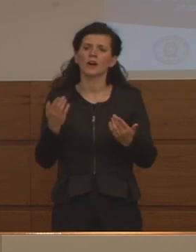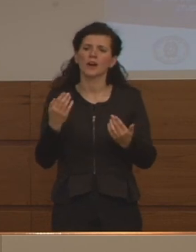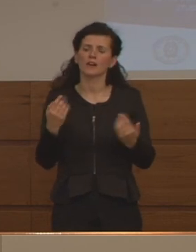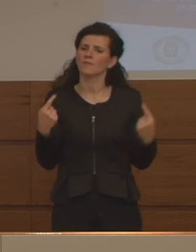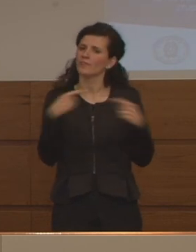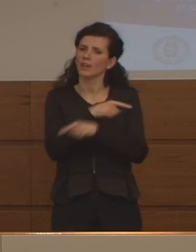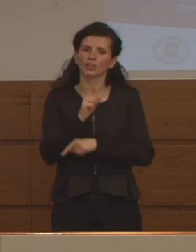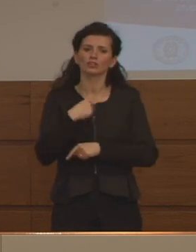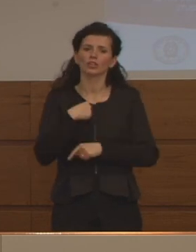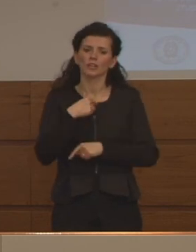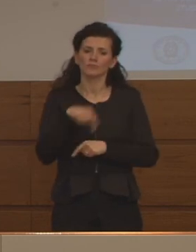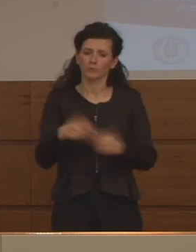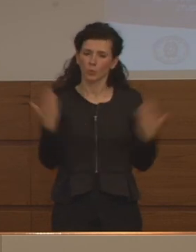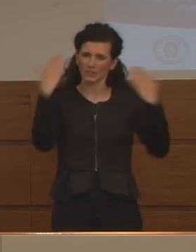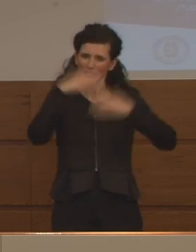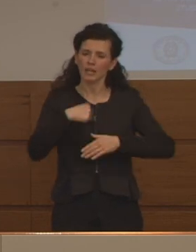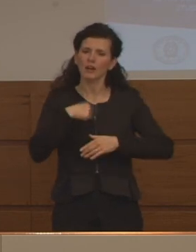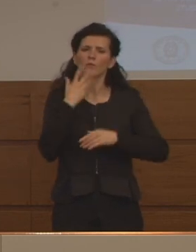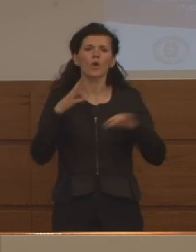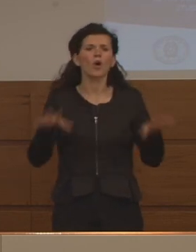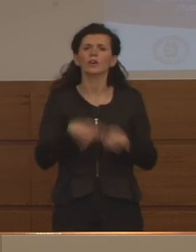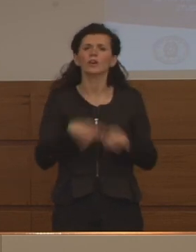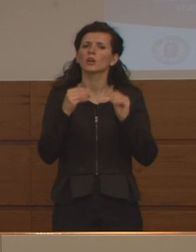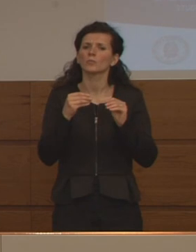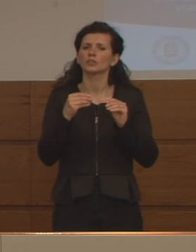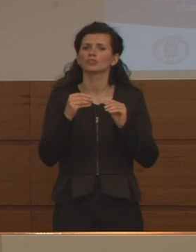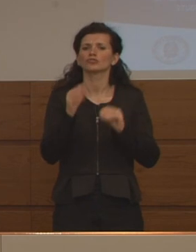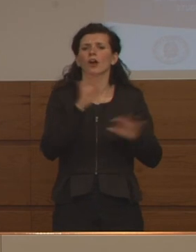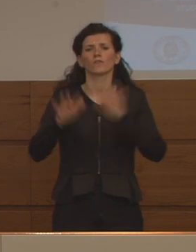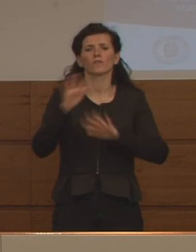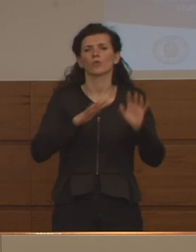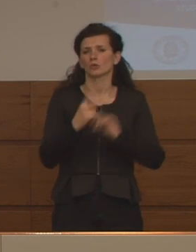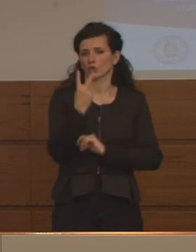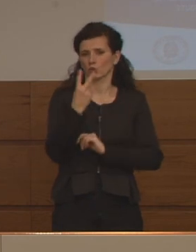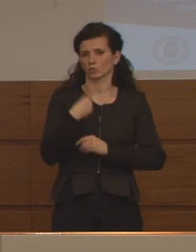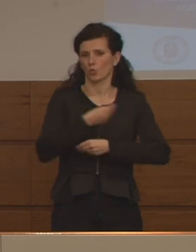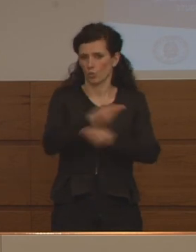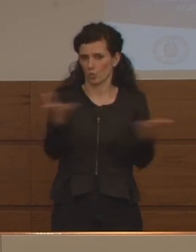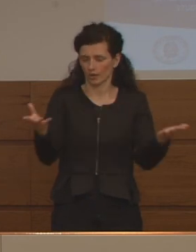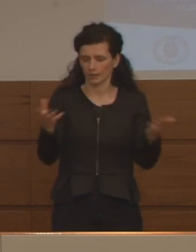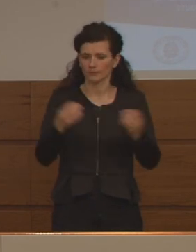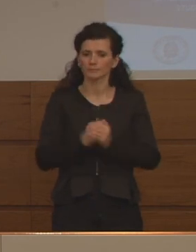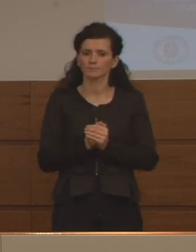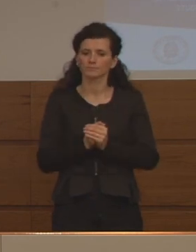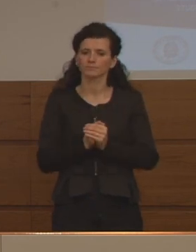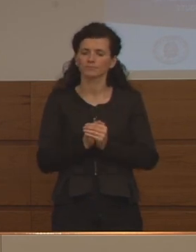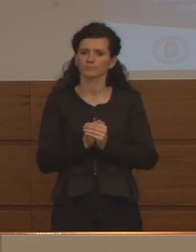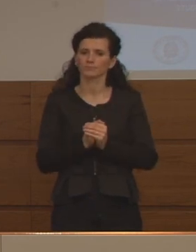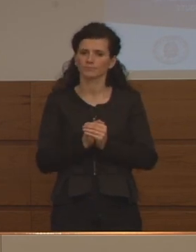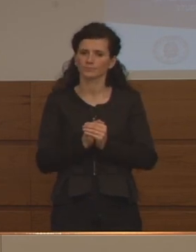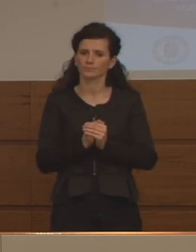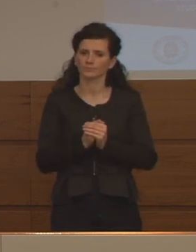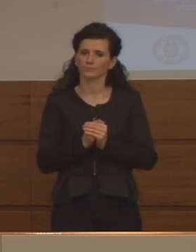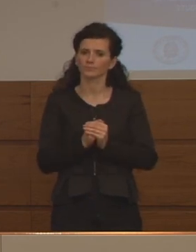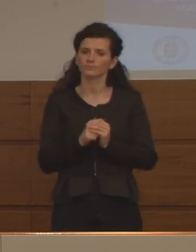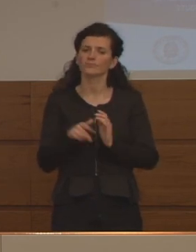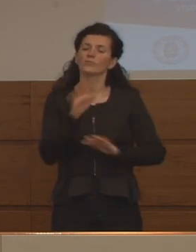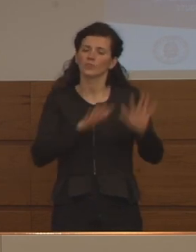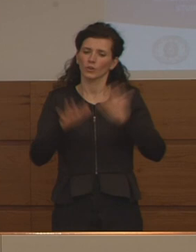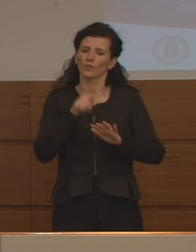chiudere con due note che credo a buon diritto possiamo definire improntate